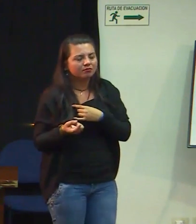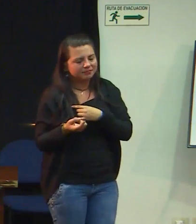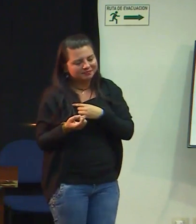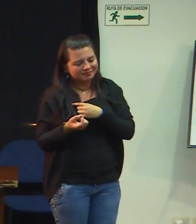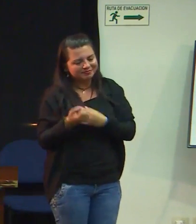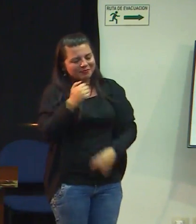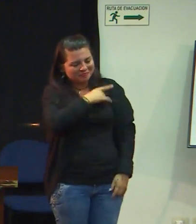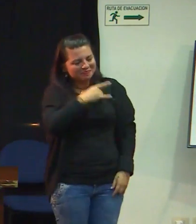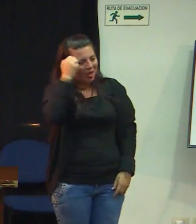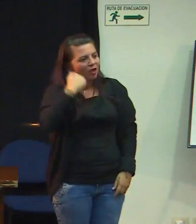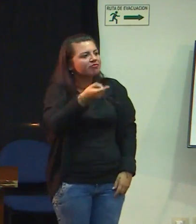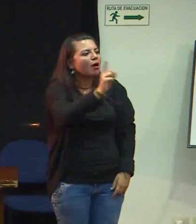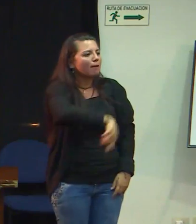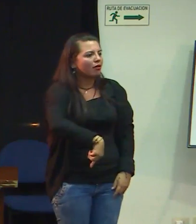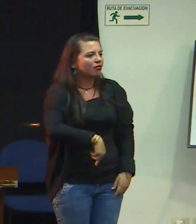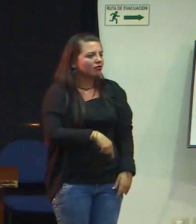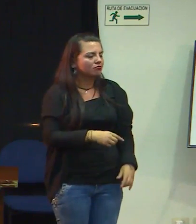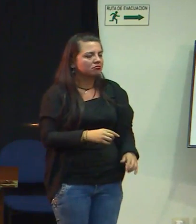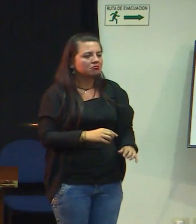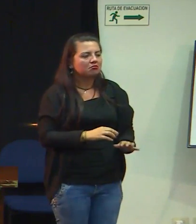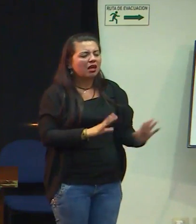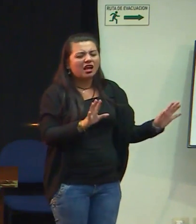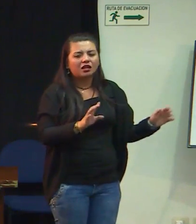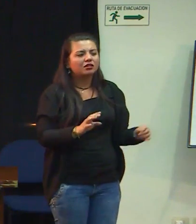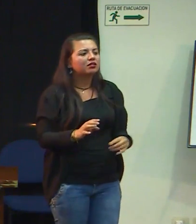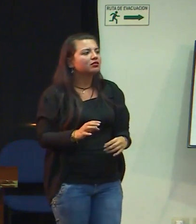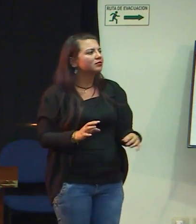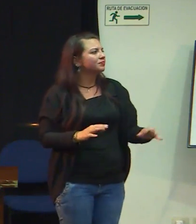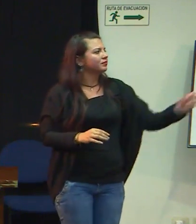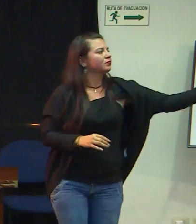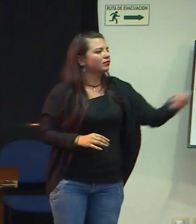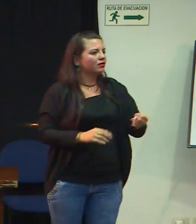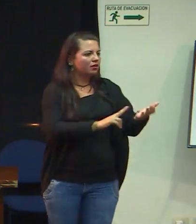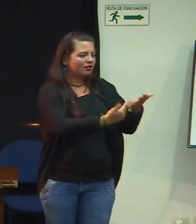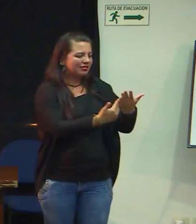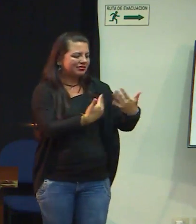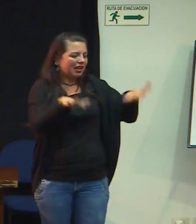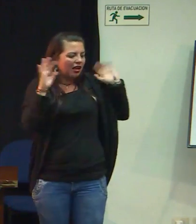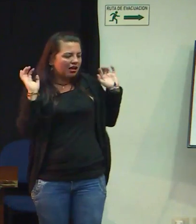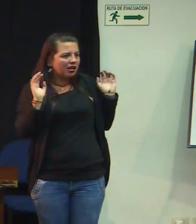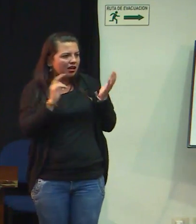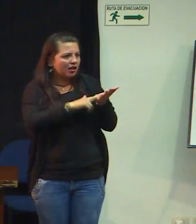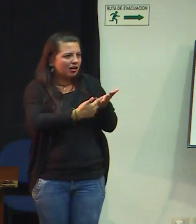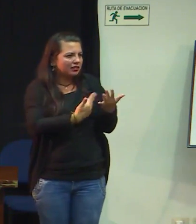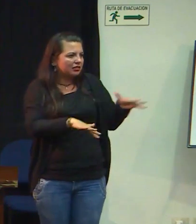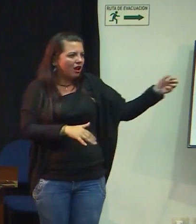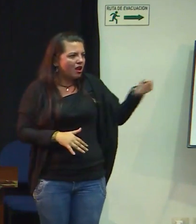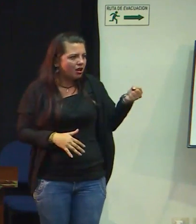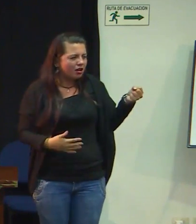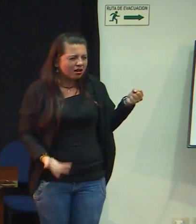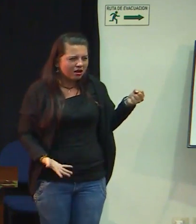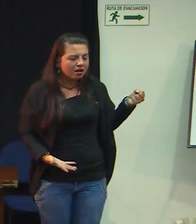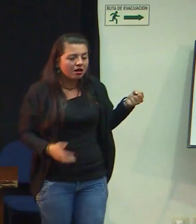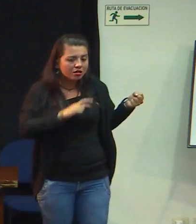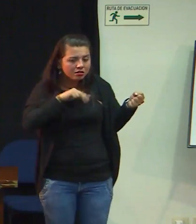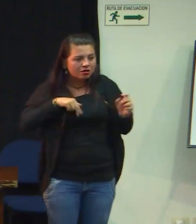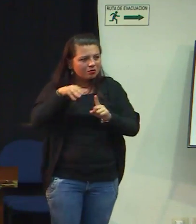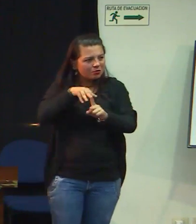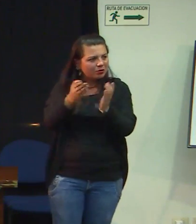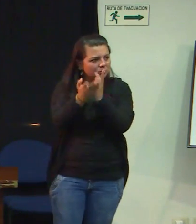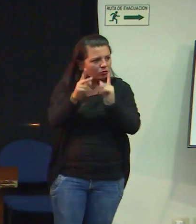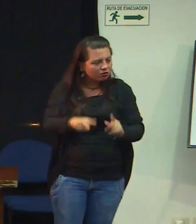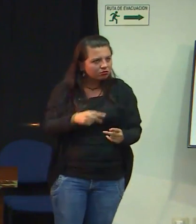rezagada simplemente a tener un intérprete para las clases, sino que más allá, nosotros los movimientos estudiantiles y